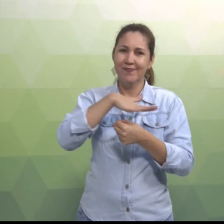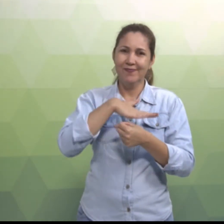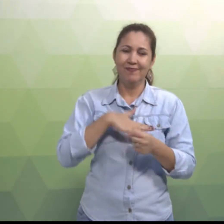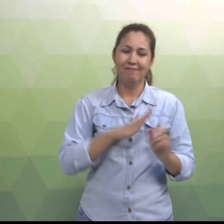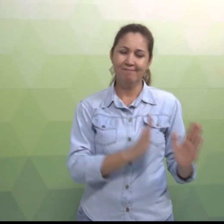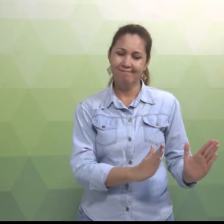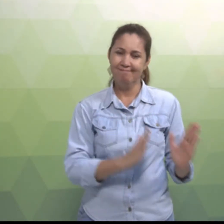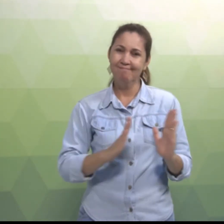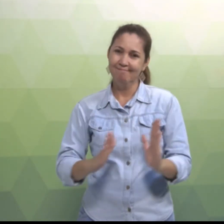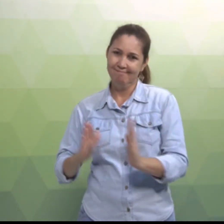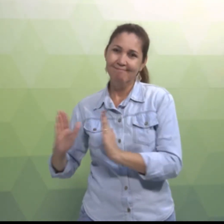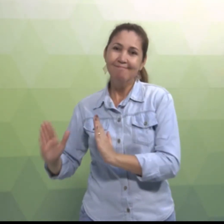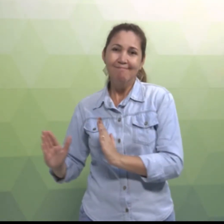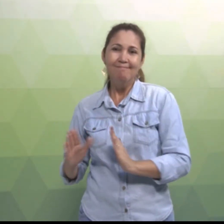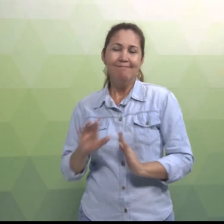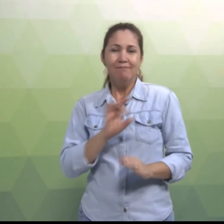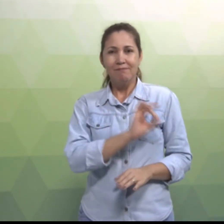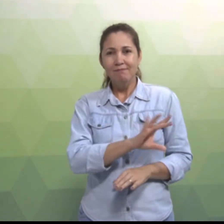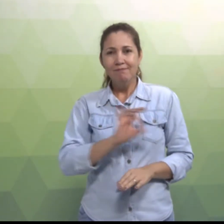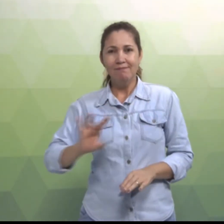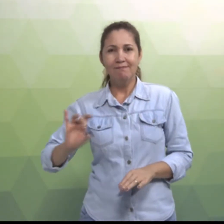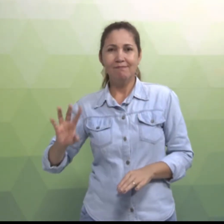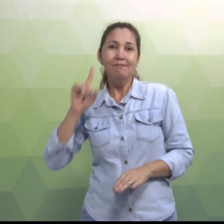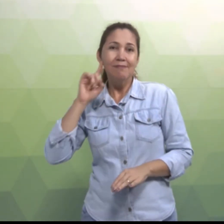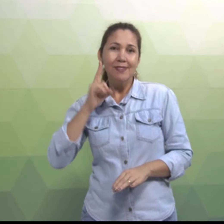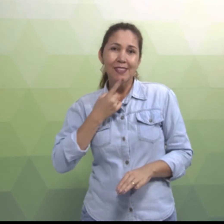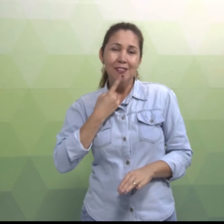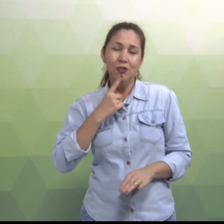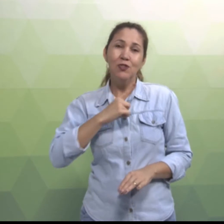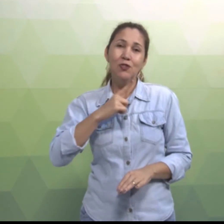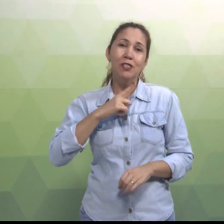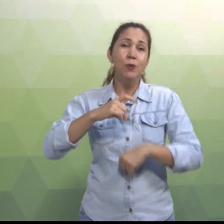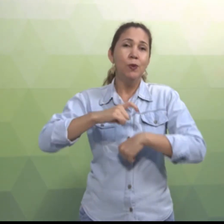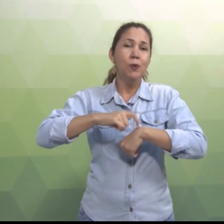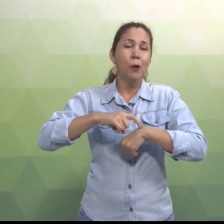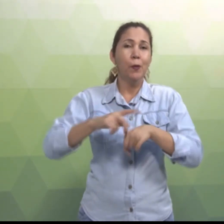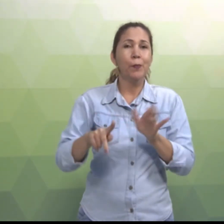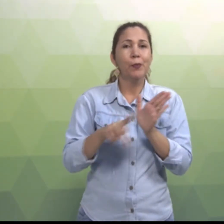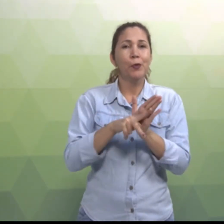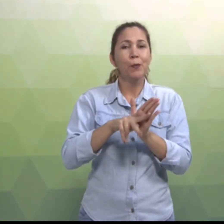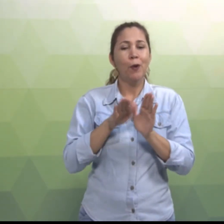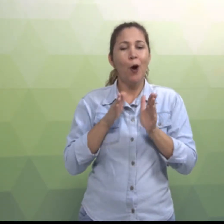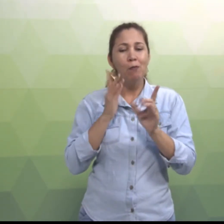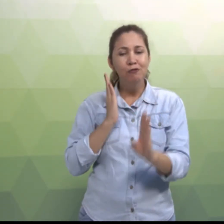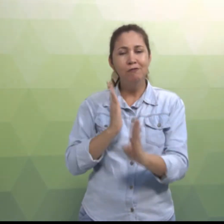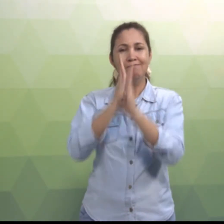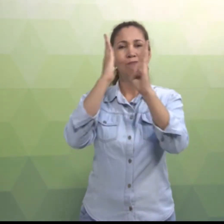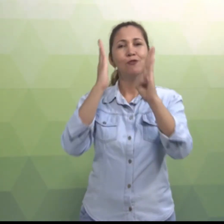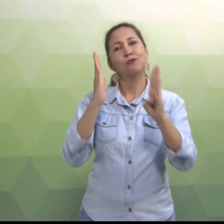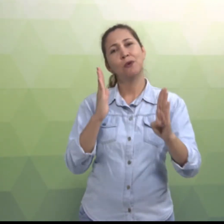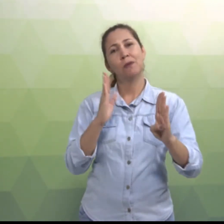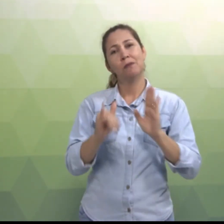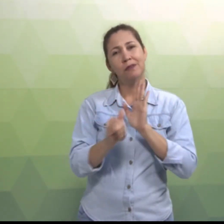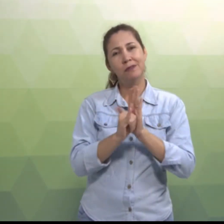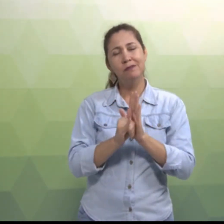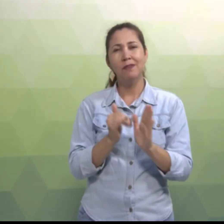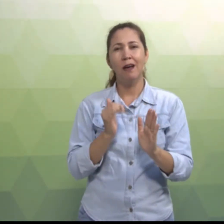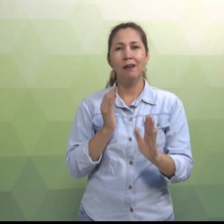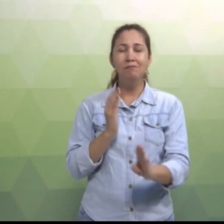entre os 3 níveis? Cada um com suas especificidades, relacionada ao surdo, ou seja, a partir do momento que o surdo